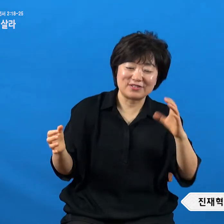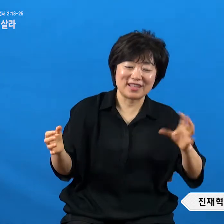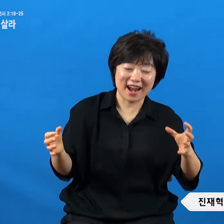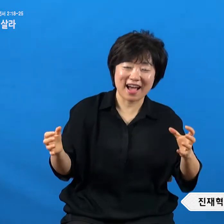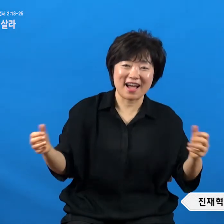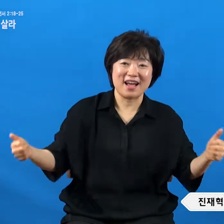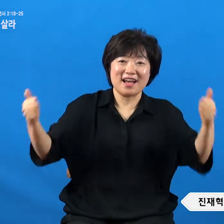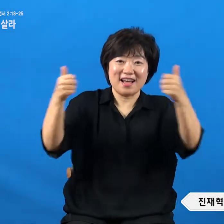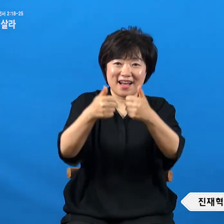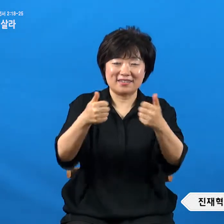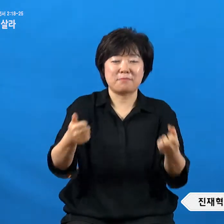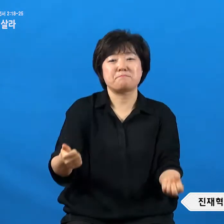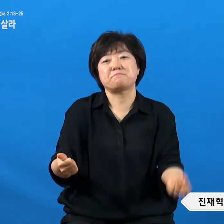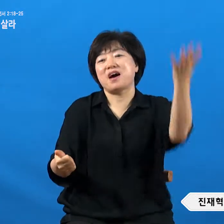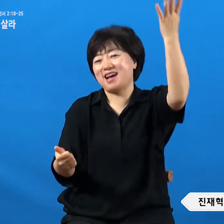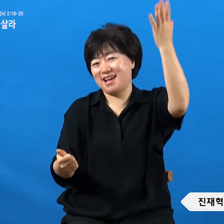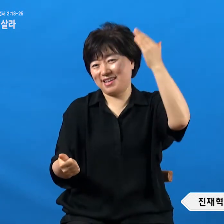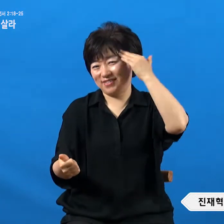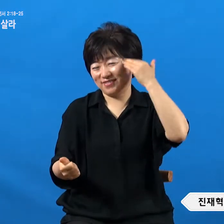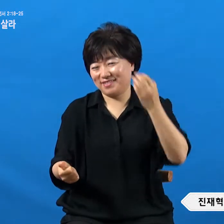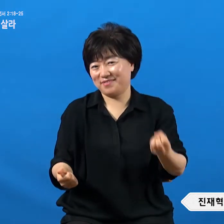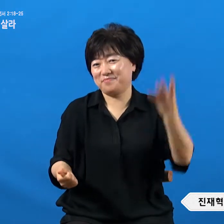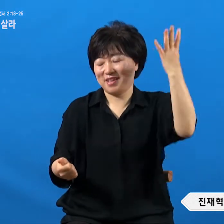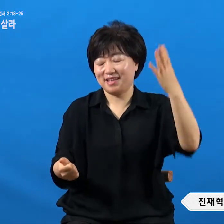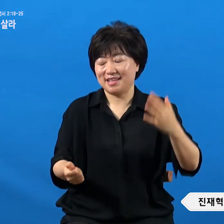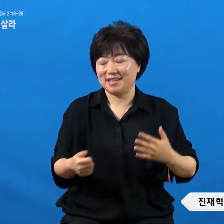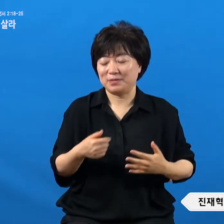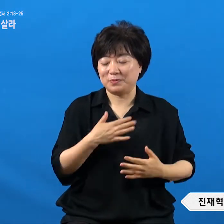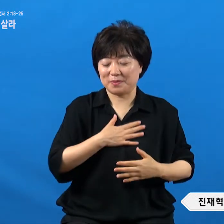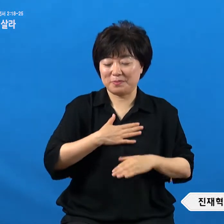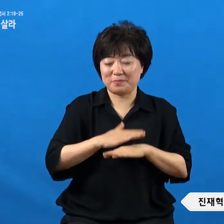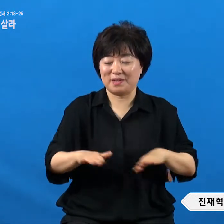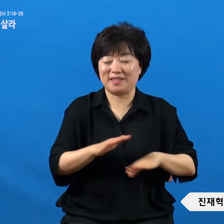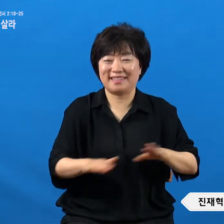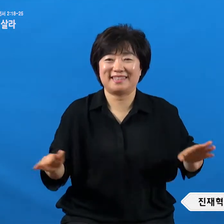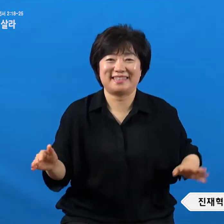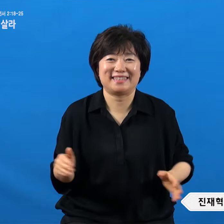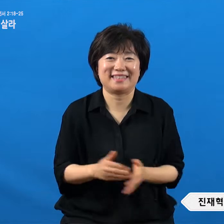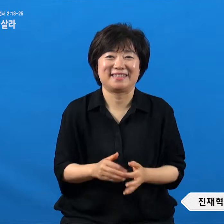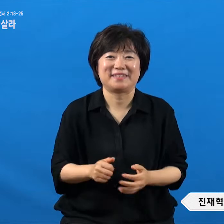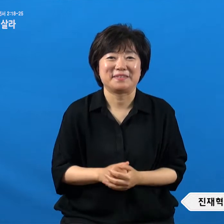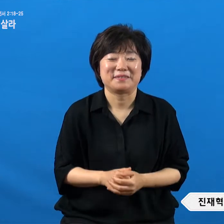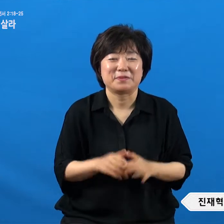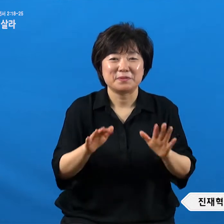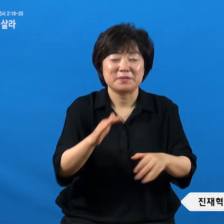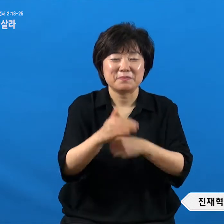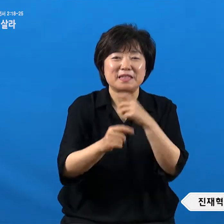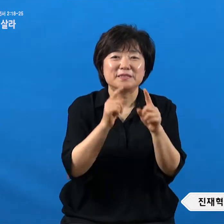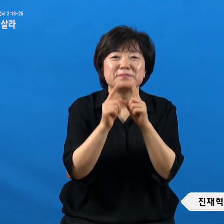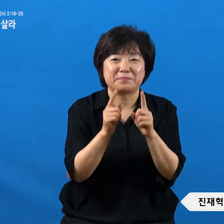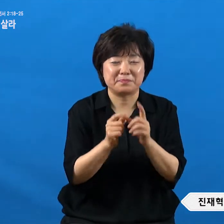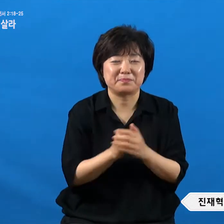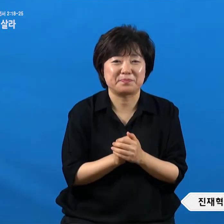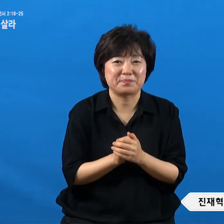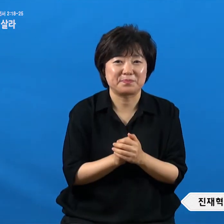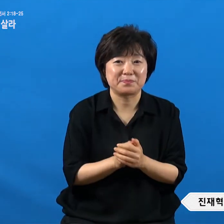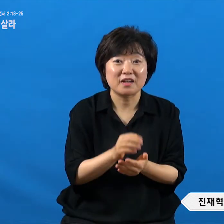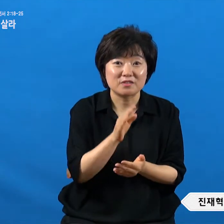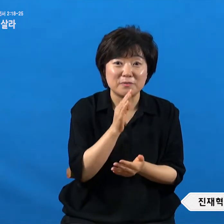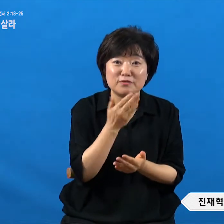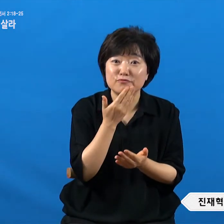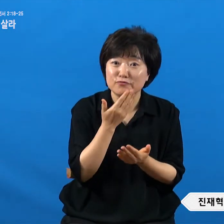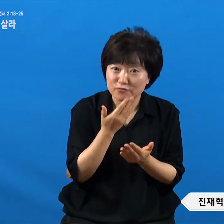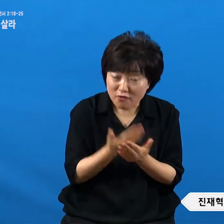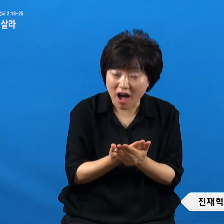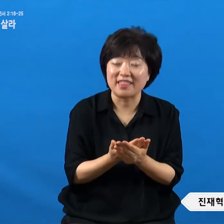감사의 시간들을 우리가 경험해 보았기도 했습니다. 오늘 성경 말씀은 우리 가운데 말씀합니다.